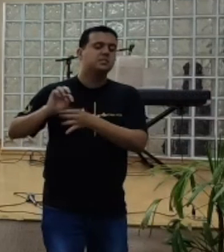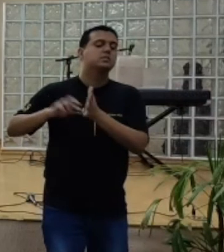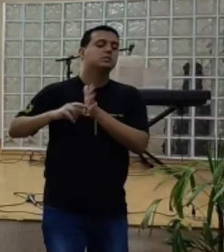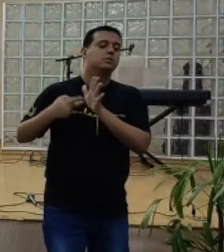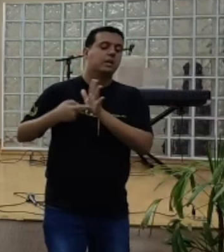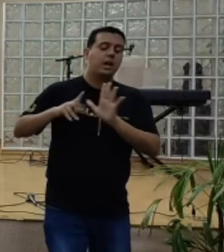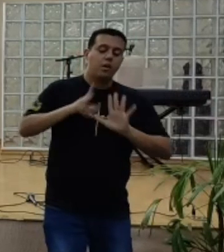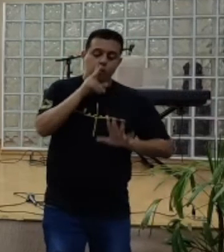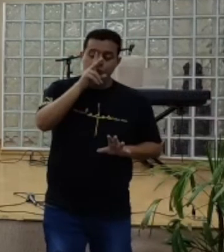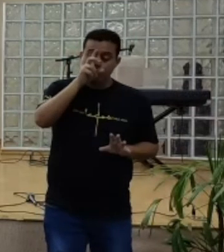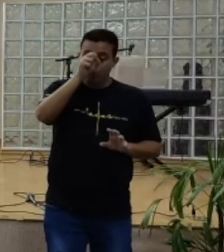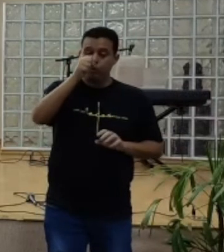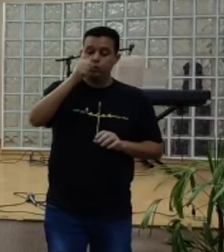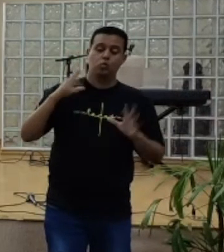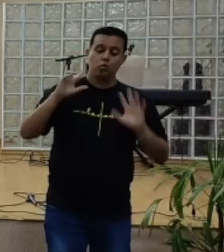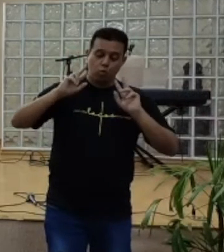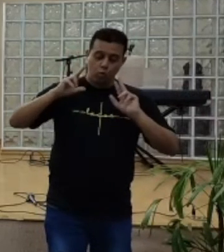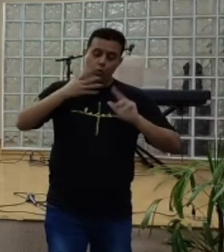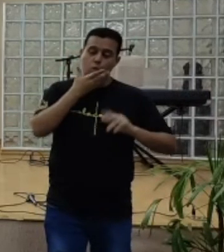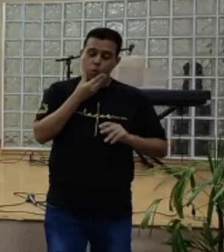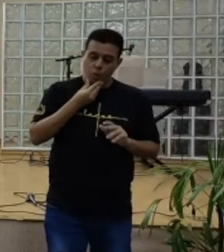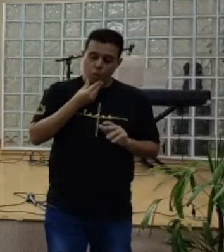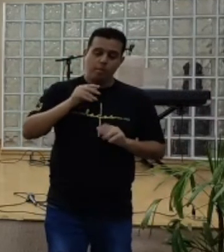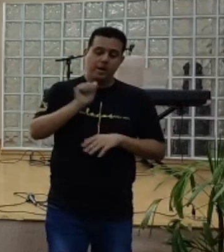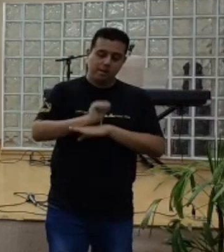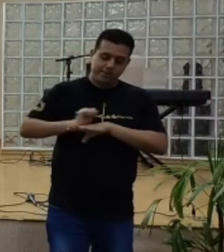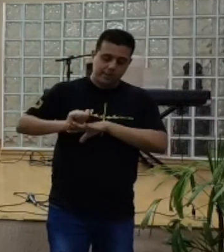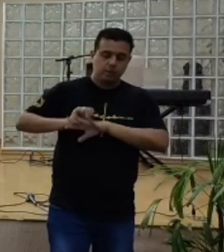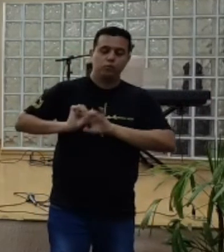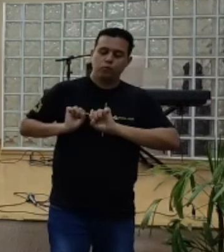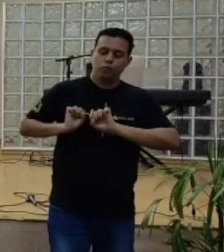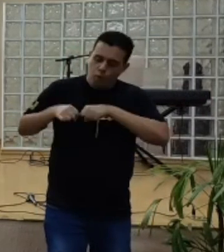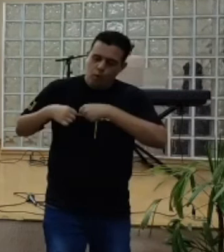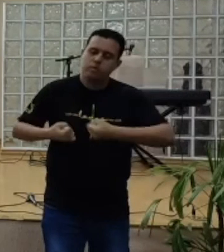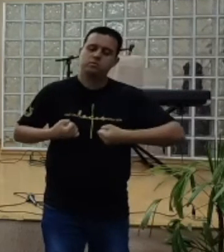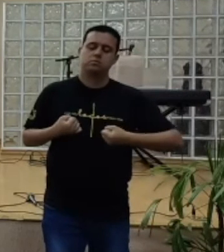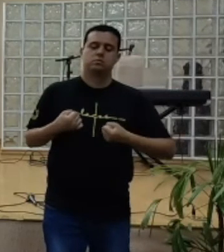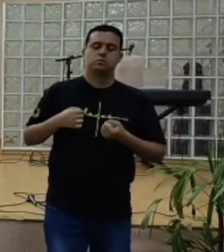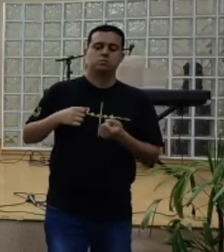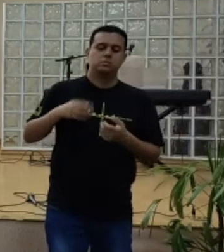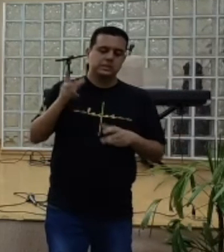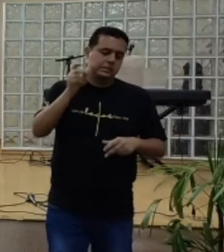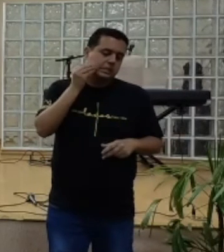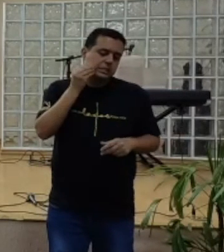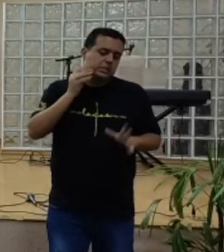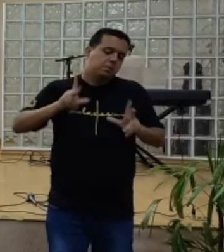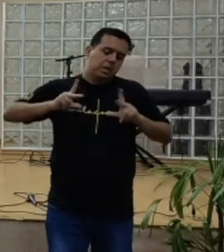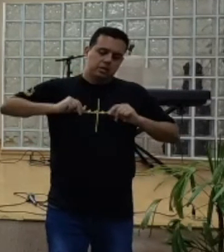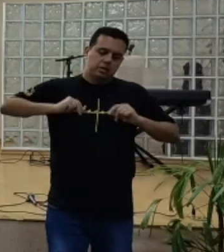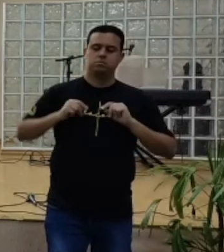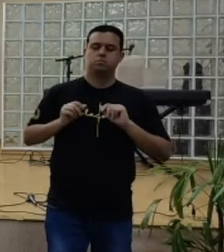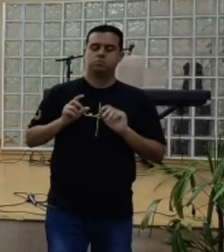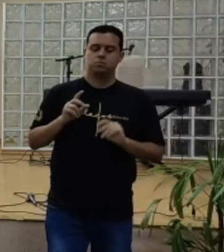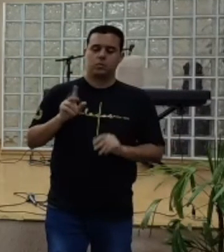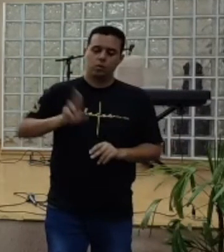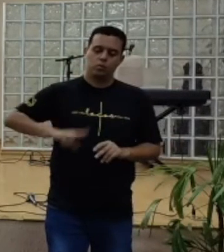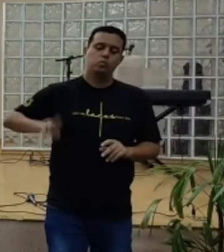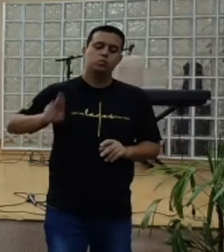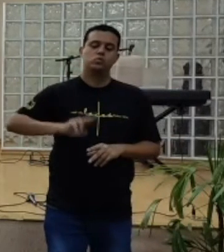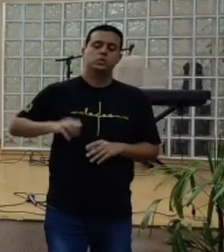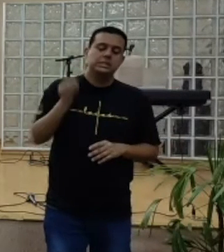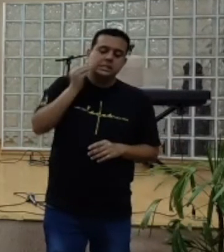homem. Era o homem, era Abraão e Sara, tentando fazer com os próprios recursos com que